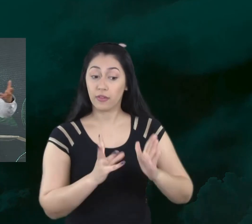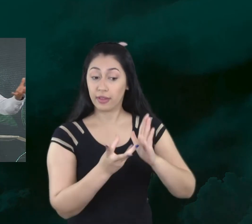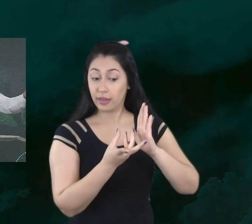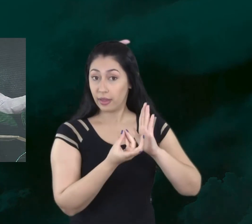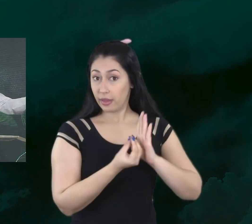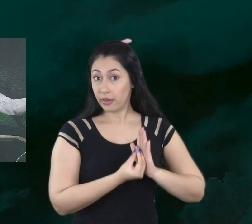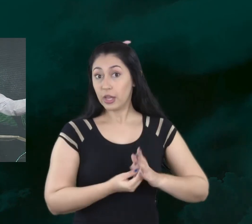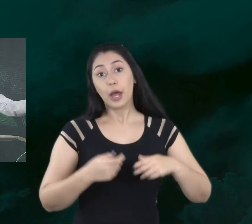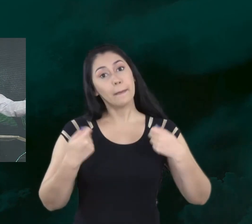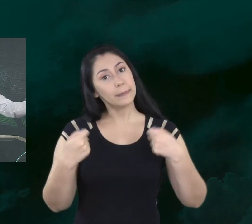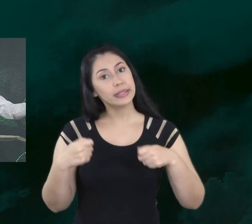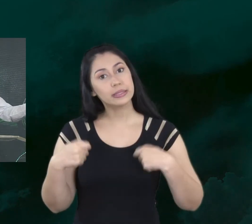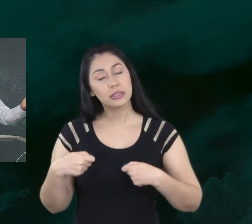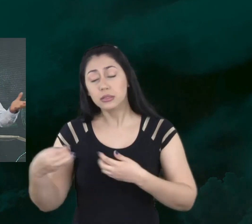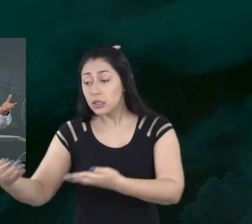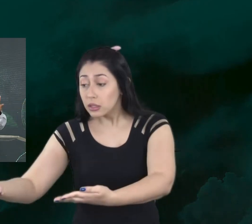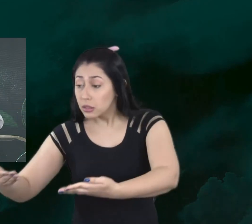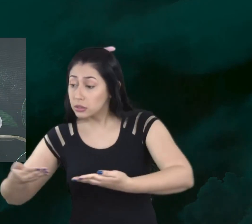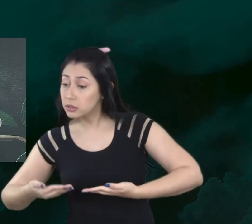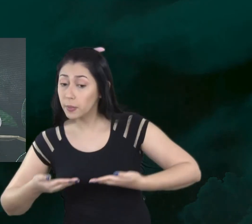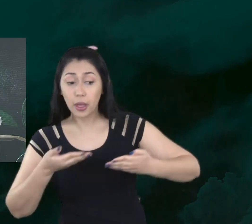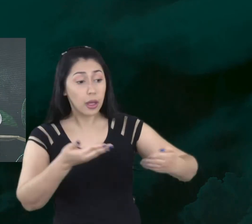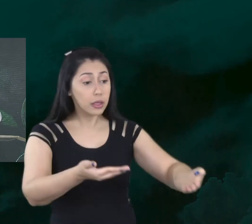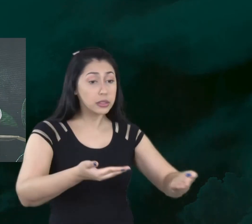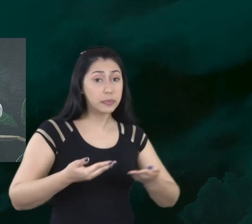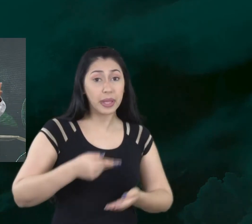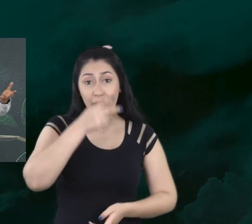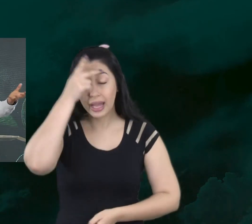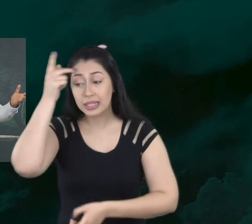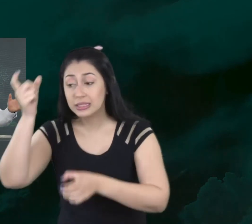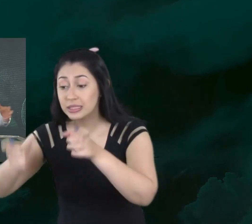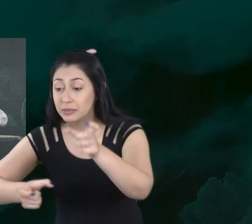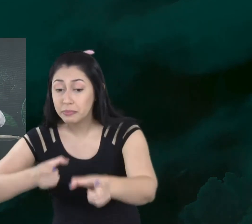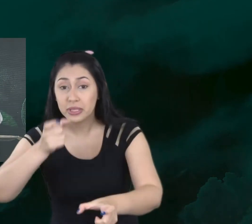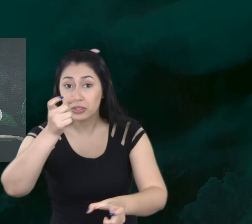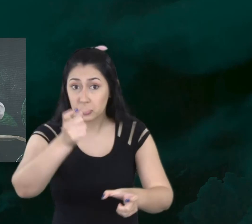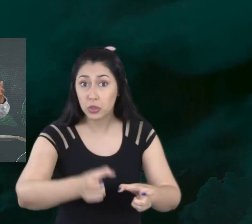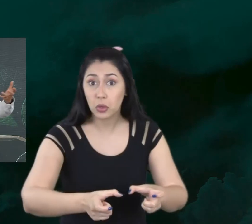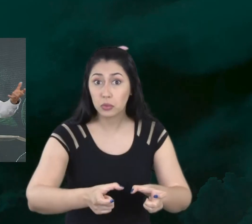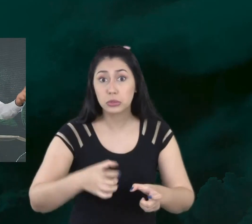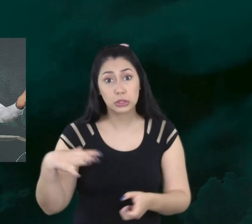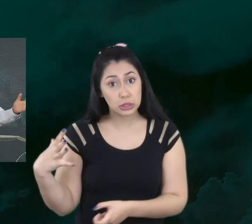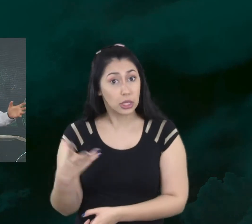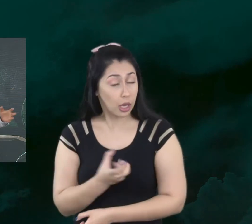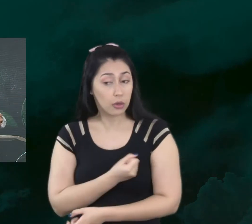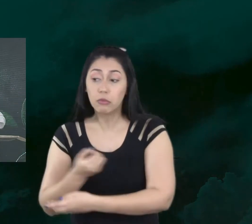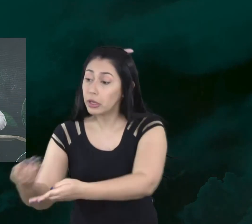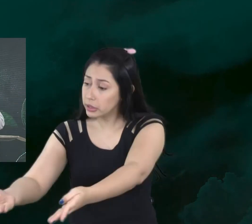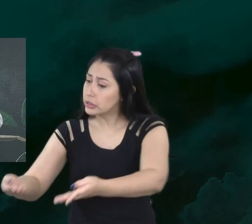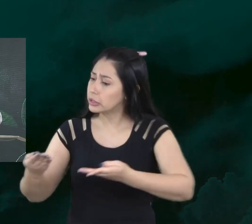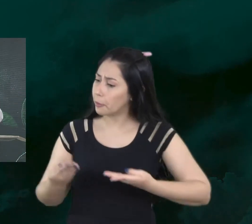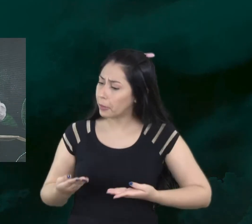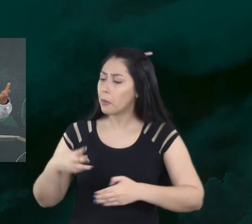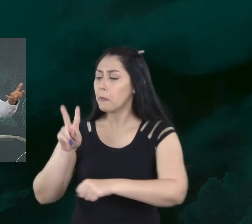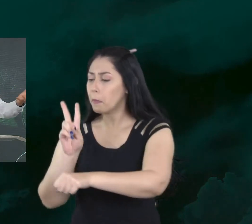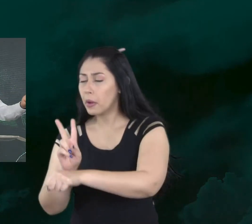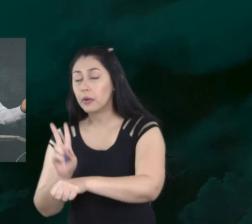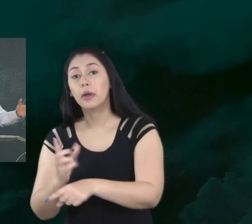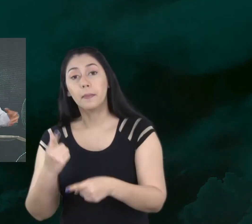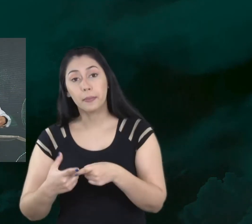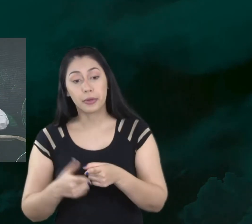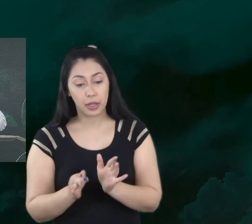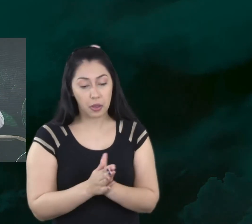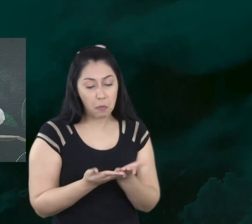precisa receber esses muitos filhos que estão sendo gerados pela colportagem, pela transmissão das palavras, e também, né,